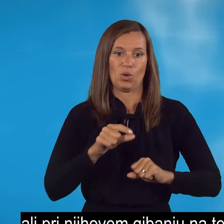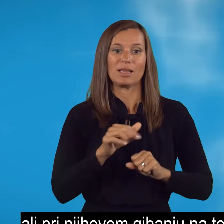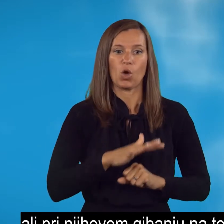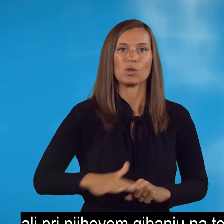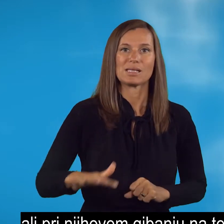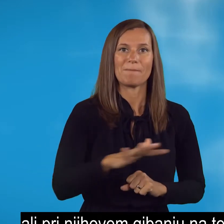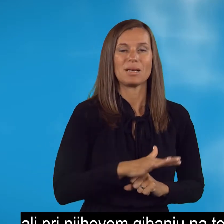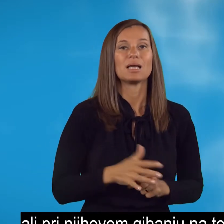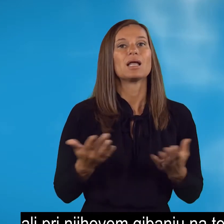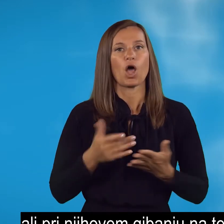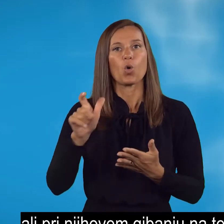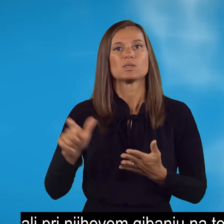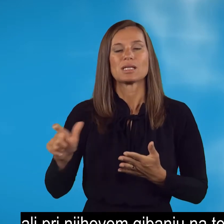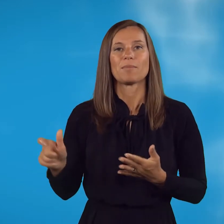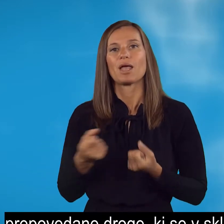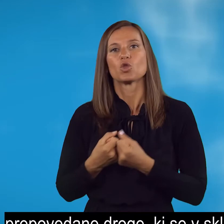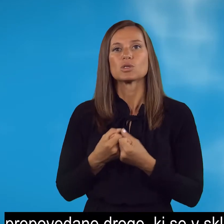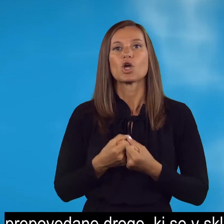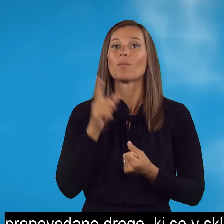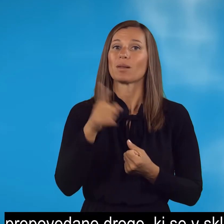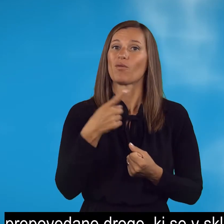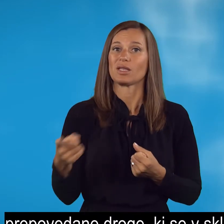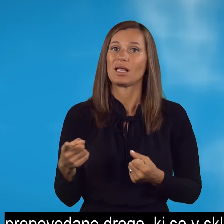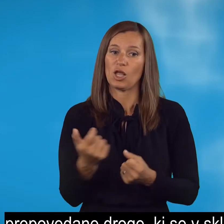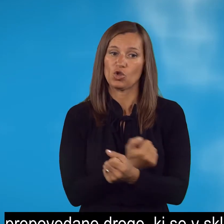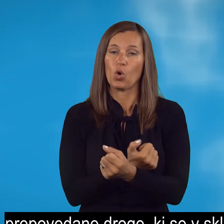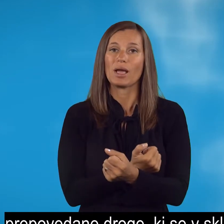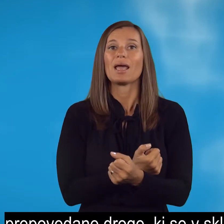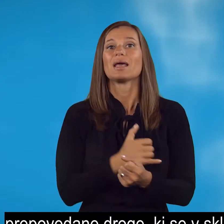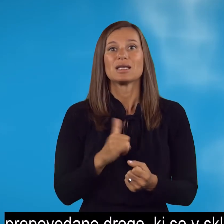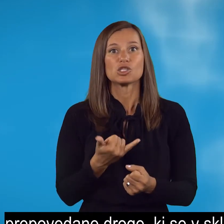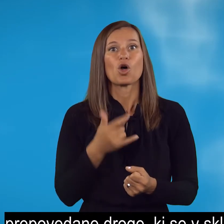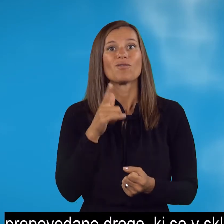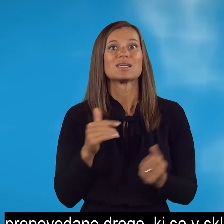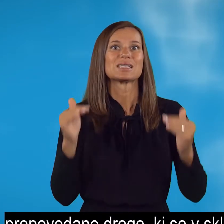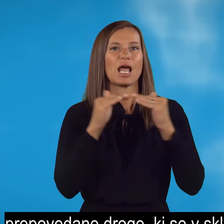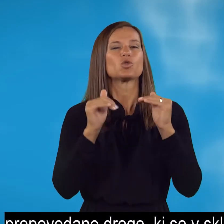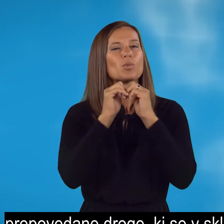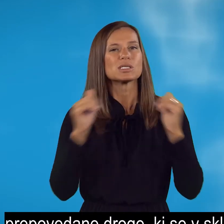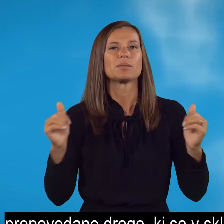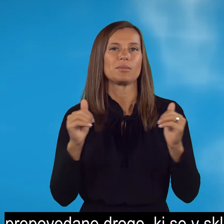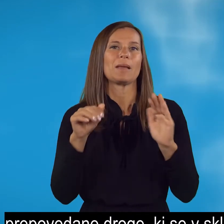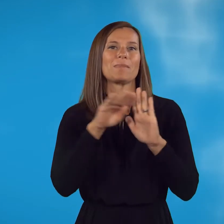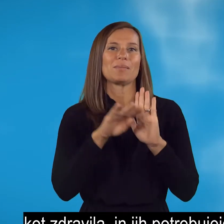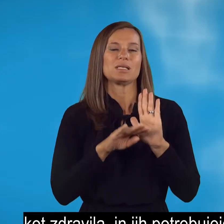ozemljih lahko osebe nosijo prepovedane droge, ki se v skladu s posebnimi predpisi uporabljajo kot